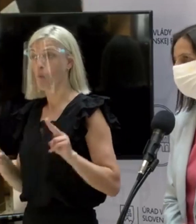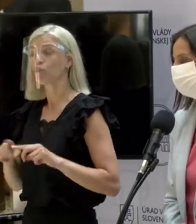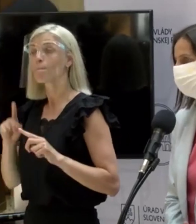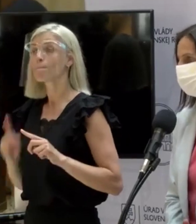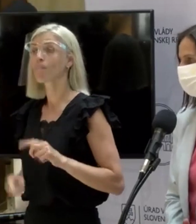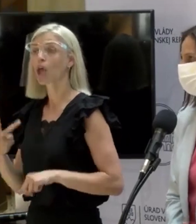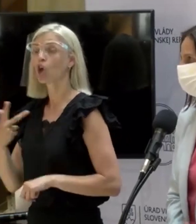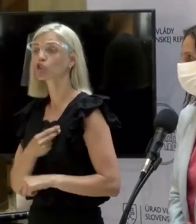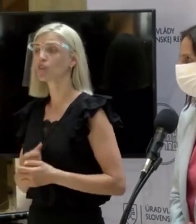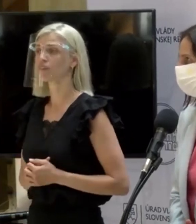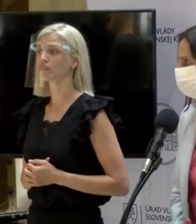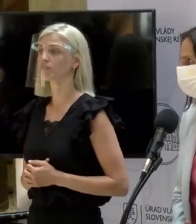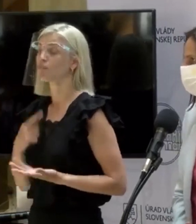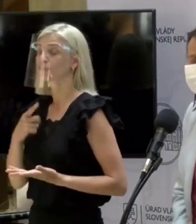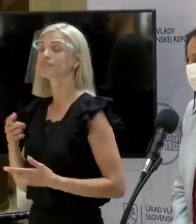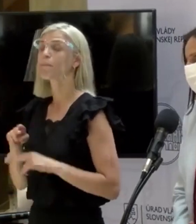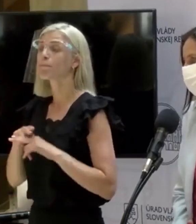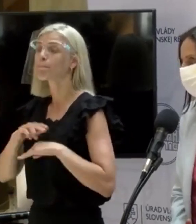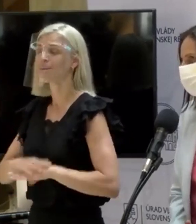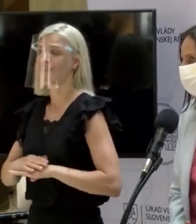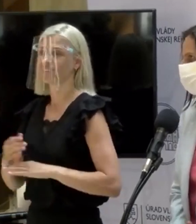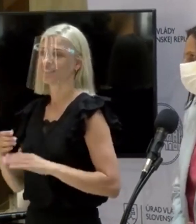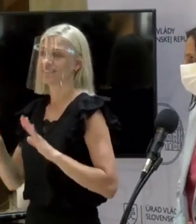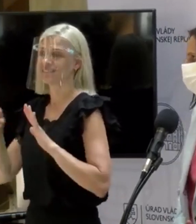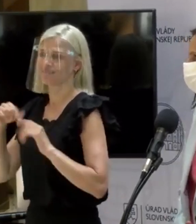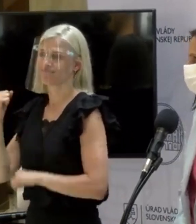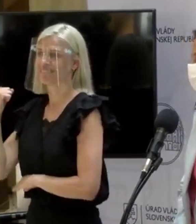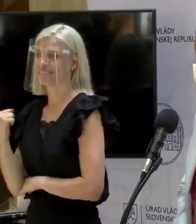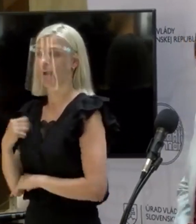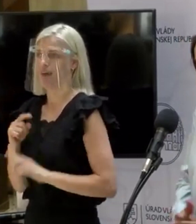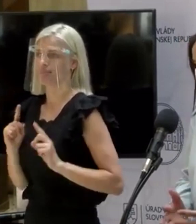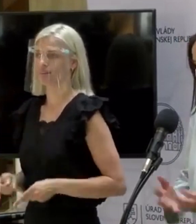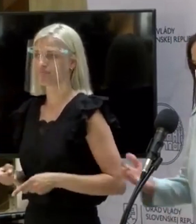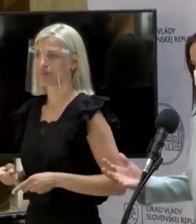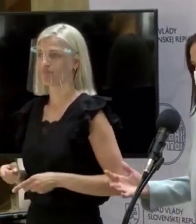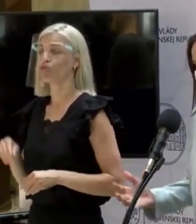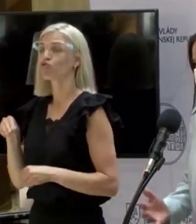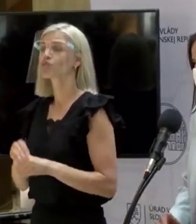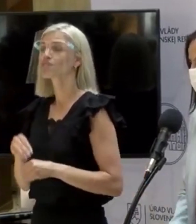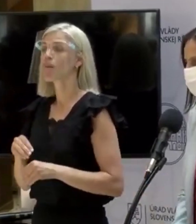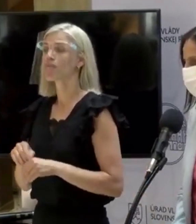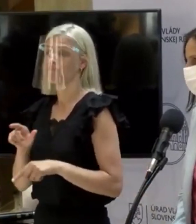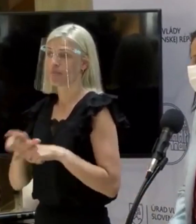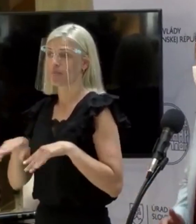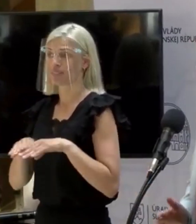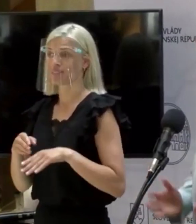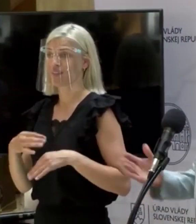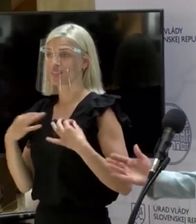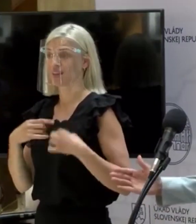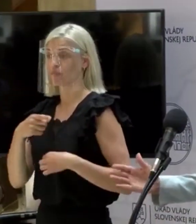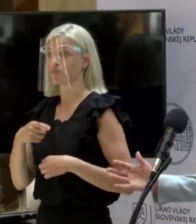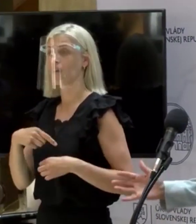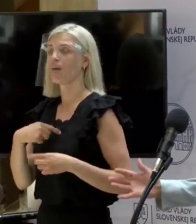Na to by bolo povinné očkovanie, treba k tomu právny základ. Takže základná otázka, ktorá tu je, a tá je určite pre ministra zdravotníctva, je, pre